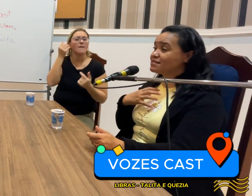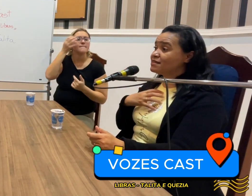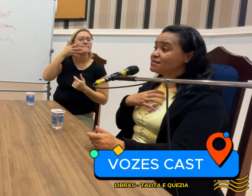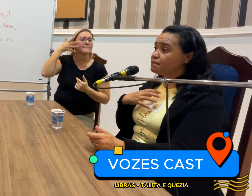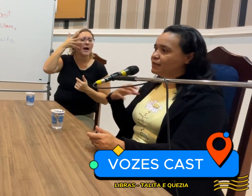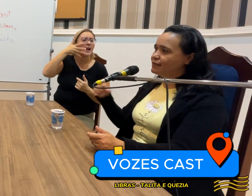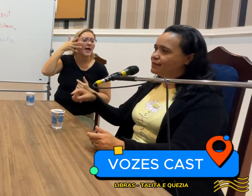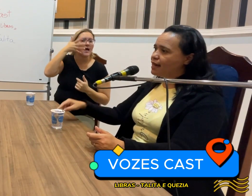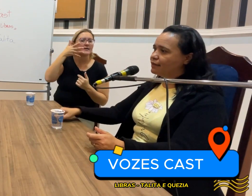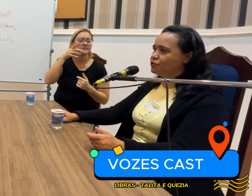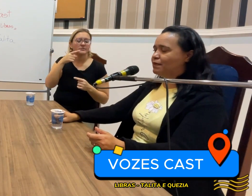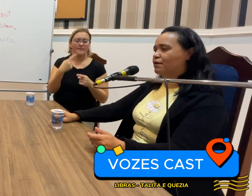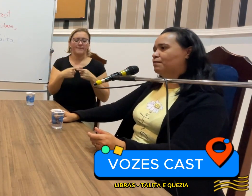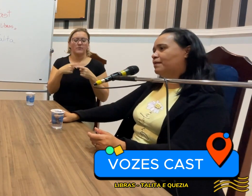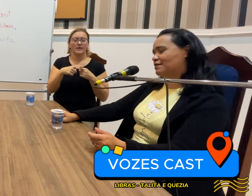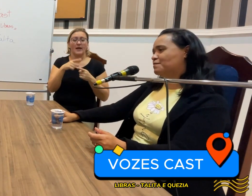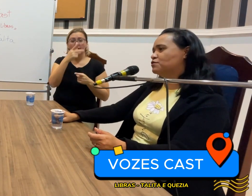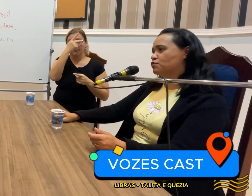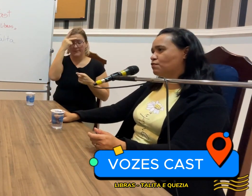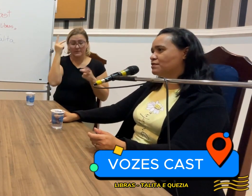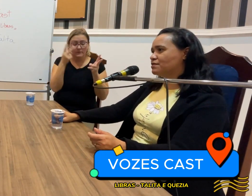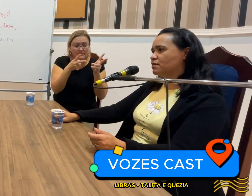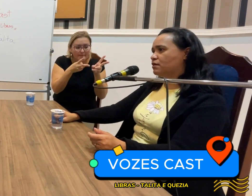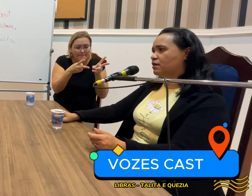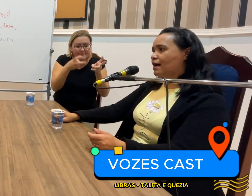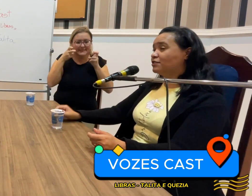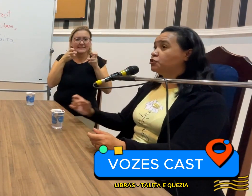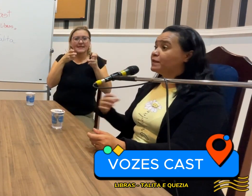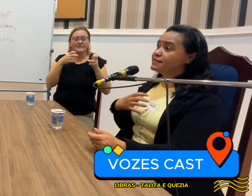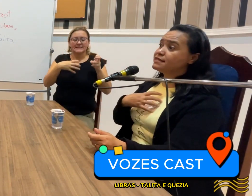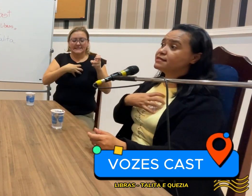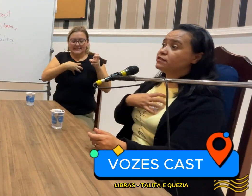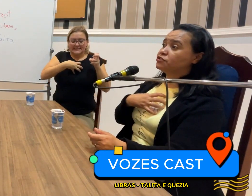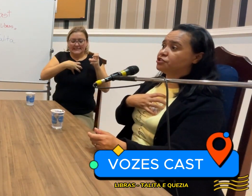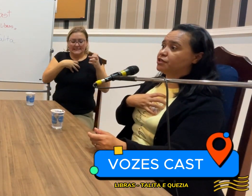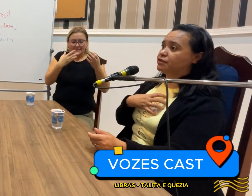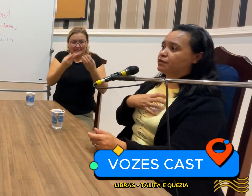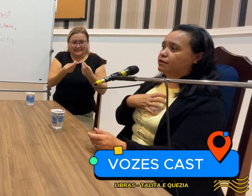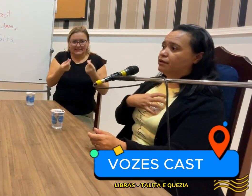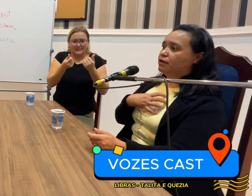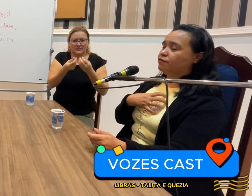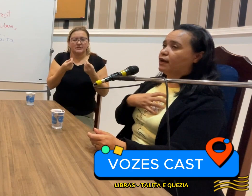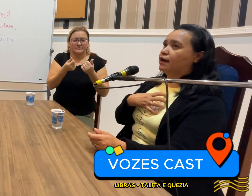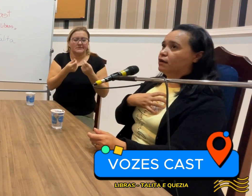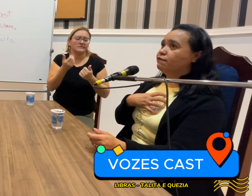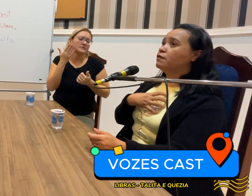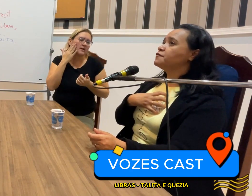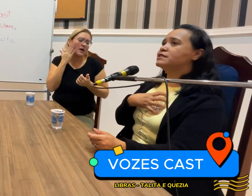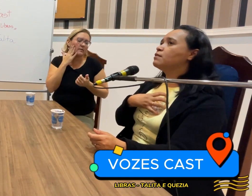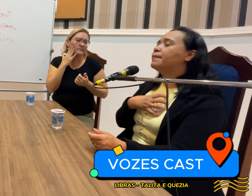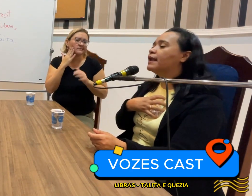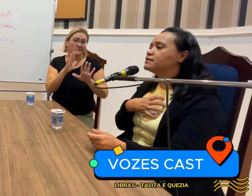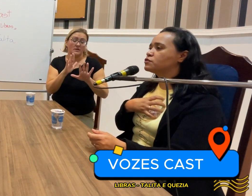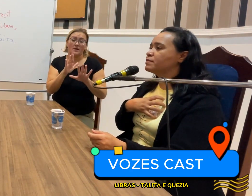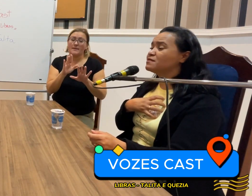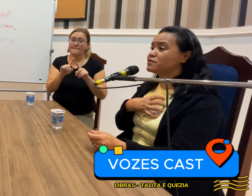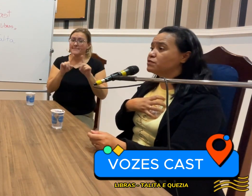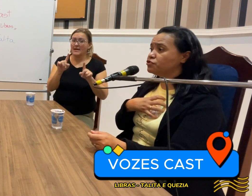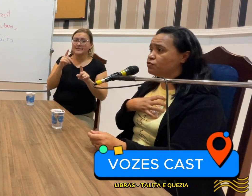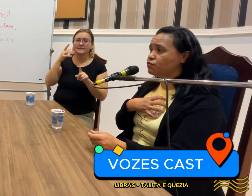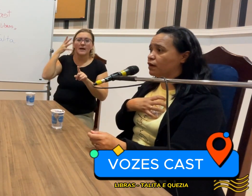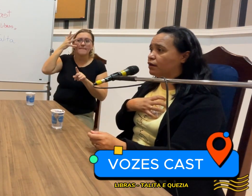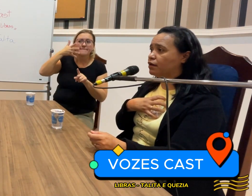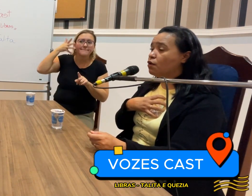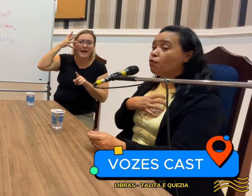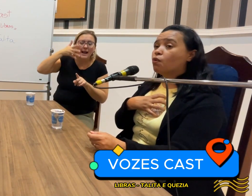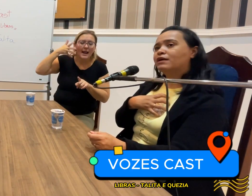uma sensibilidade para as pessoas. A gente precisa sentir. Falar, vamos fazer uma palestra sobre as pessoas